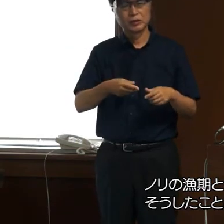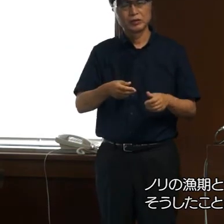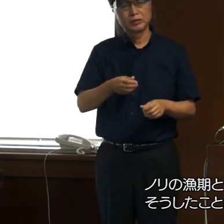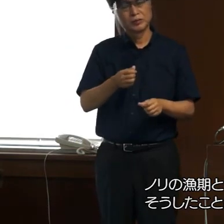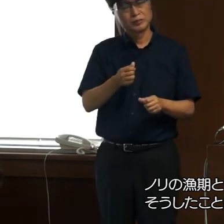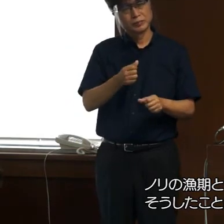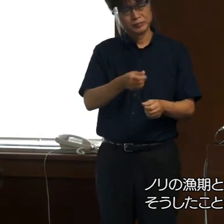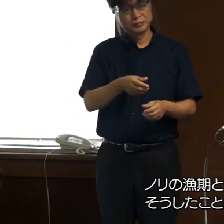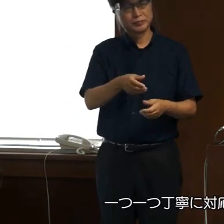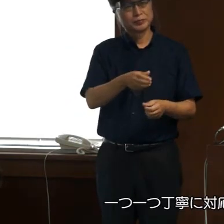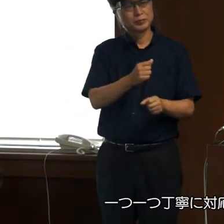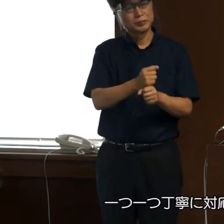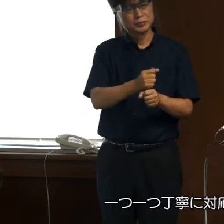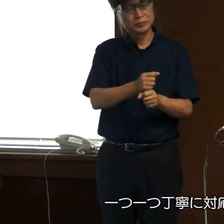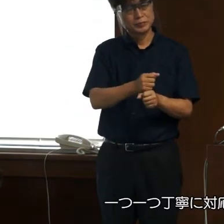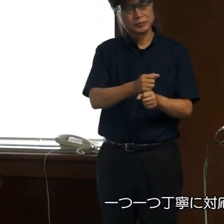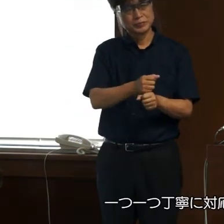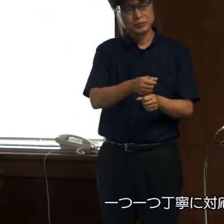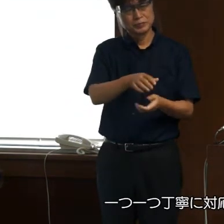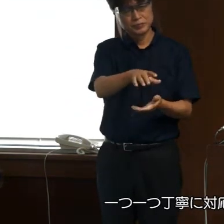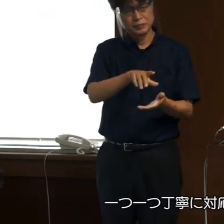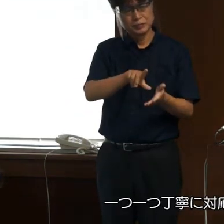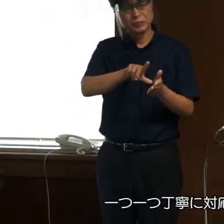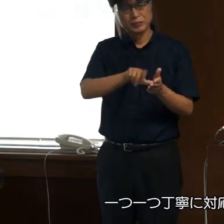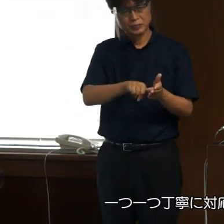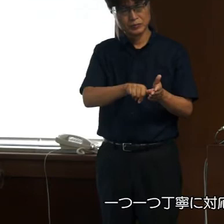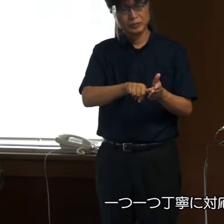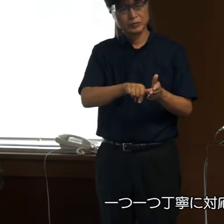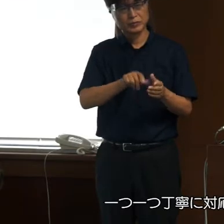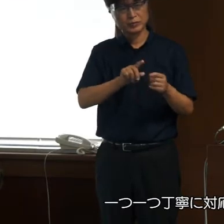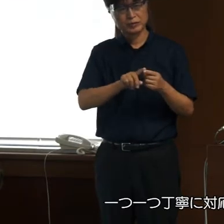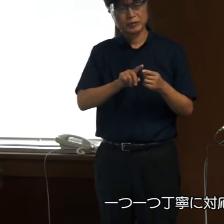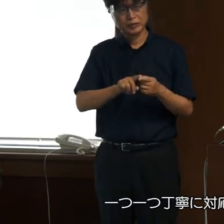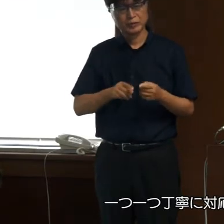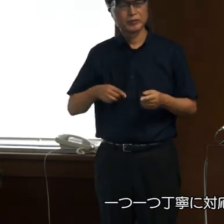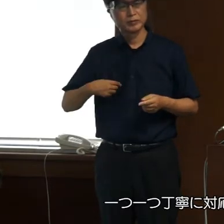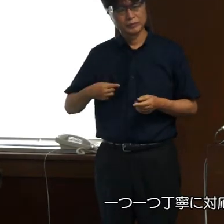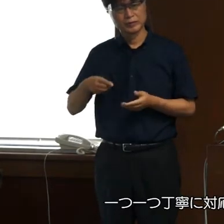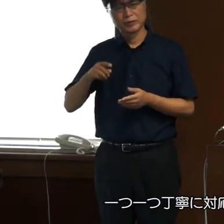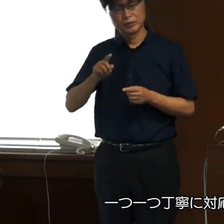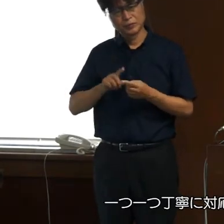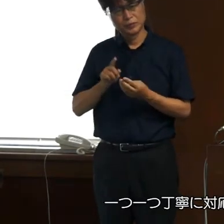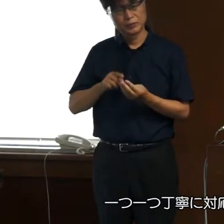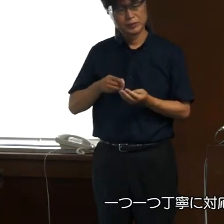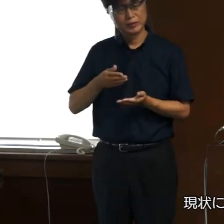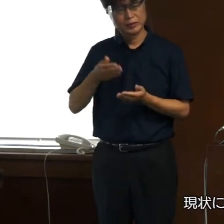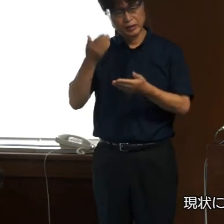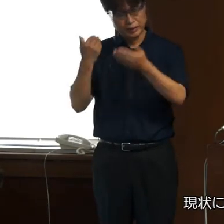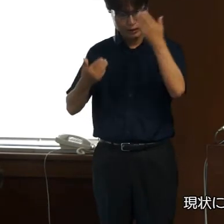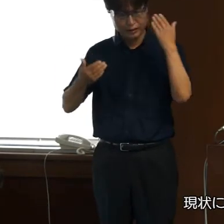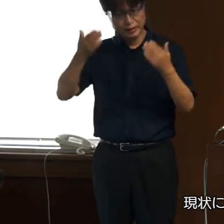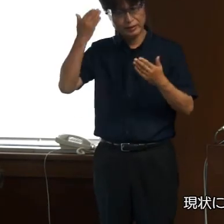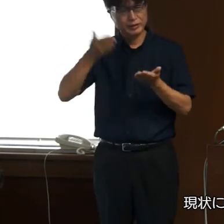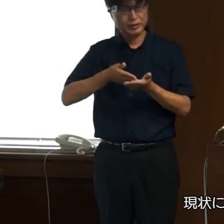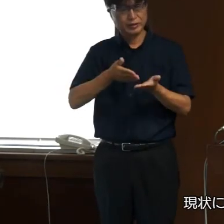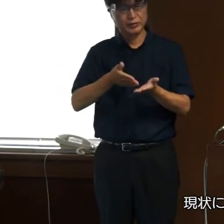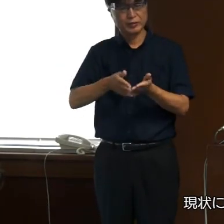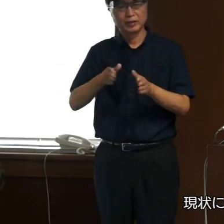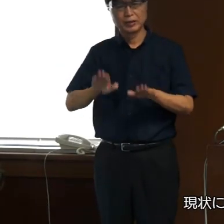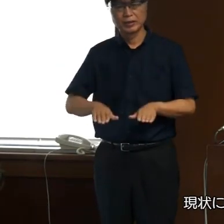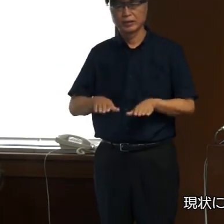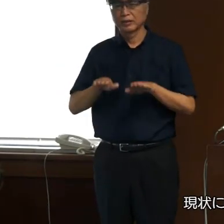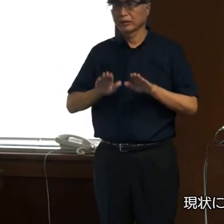ことに配慮し、一つ一つ丁寧に対応をさせていただきました。まあ、現状におきま